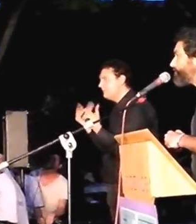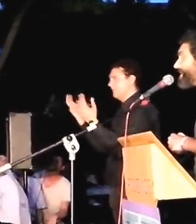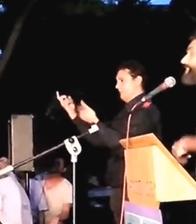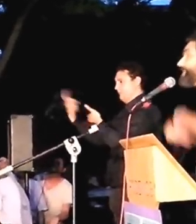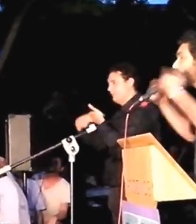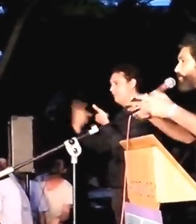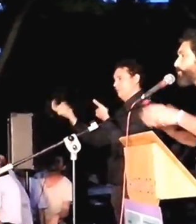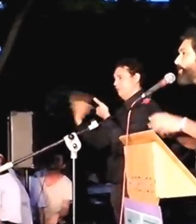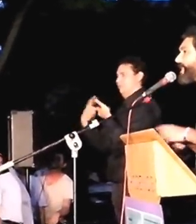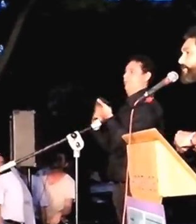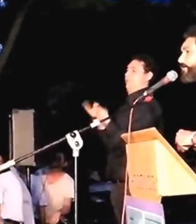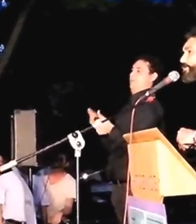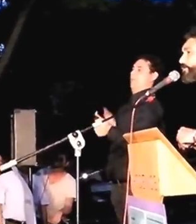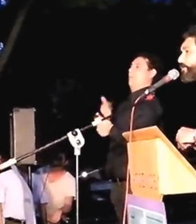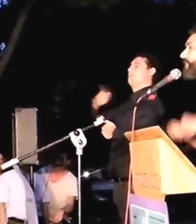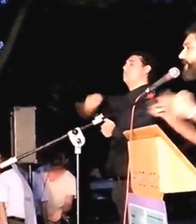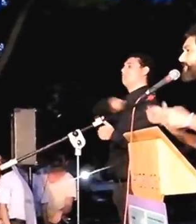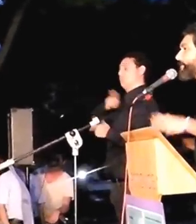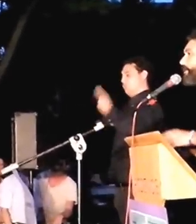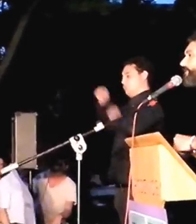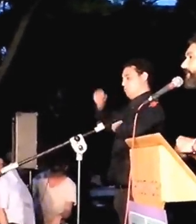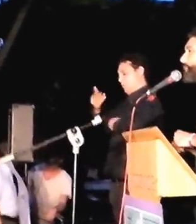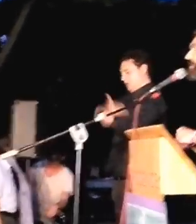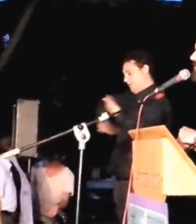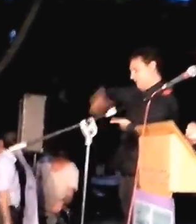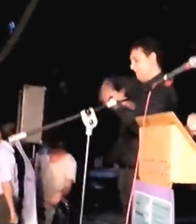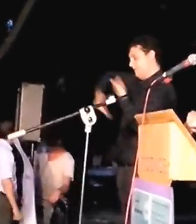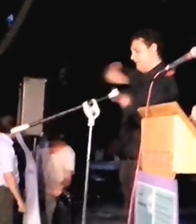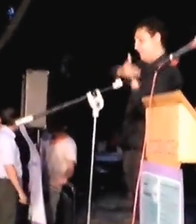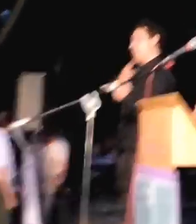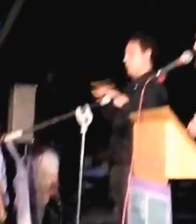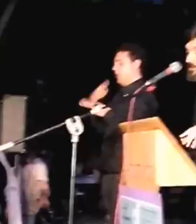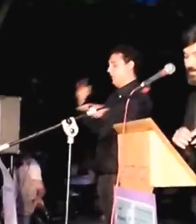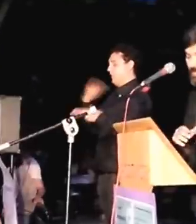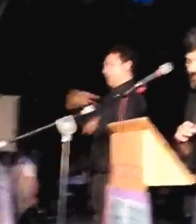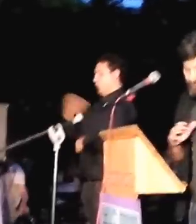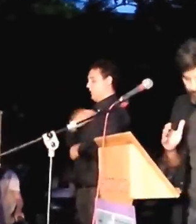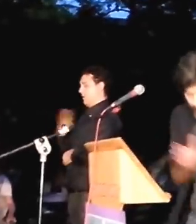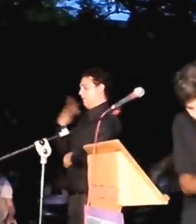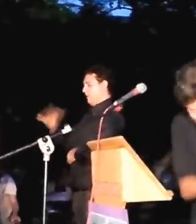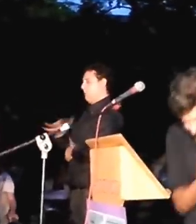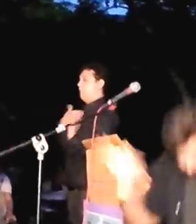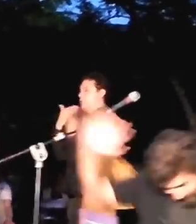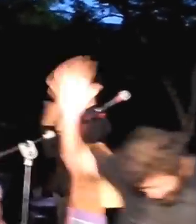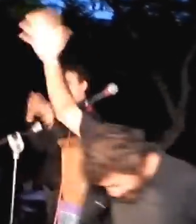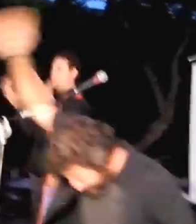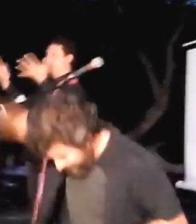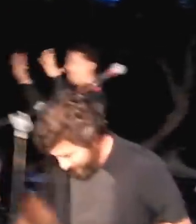participéis y construyáis con nosotros esa política municipal que queremos. Gracias.